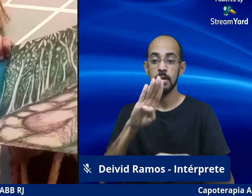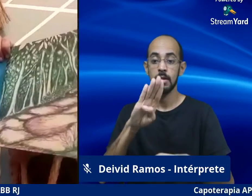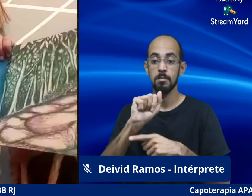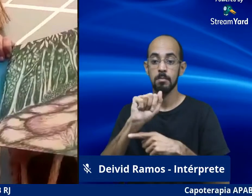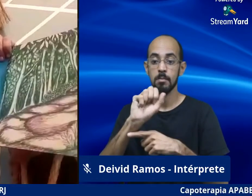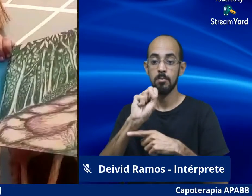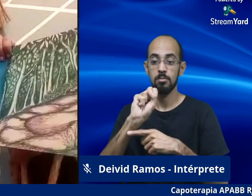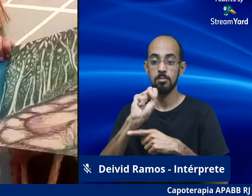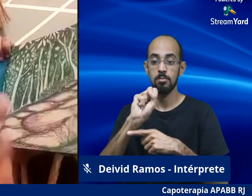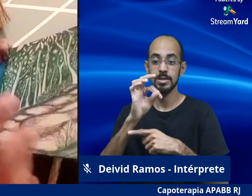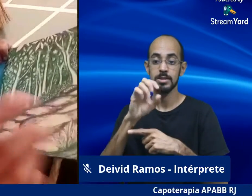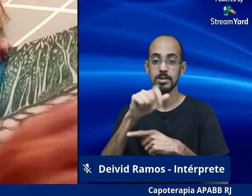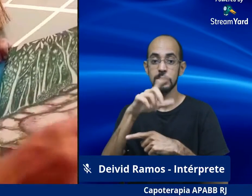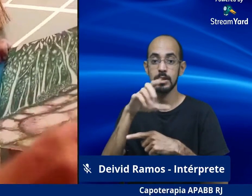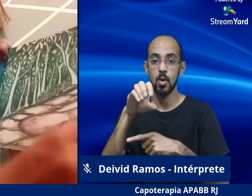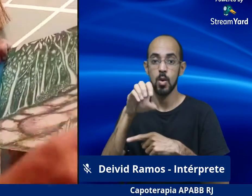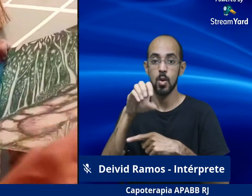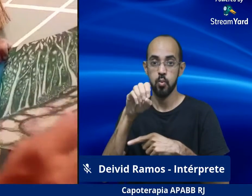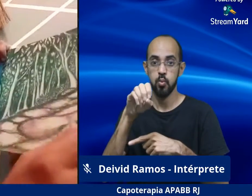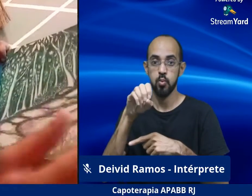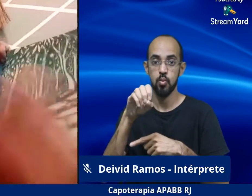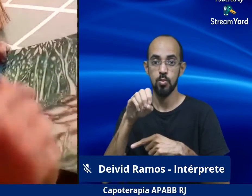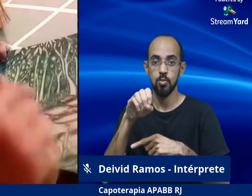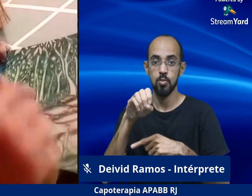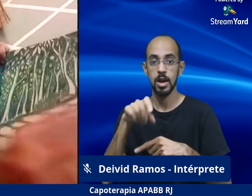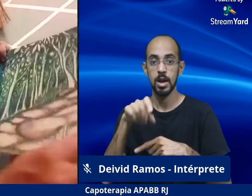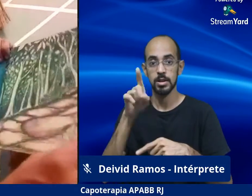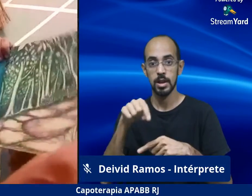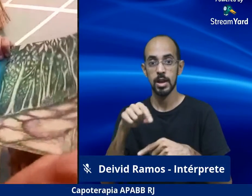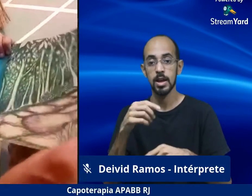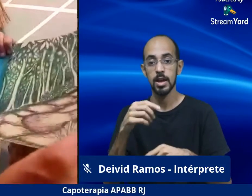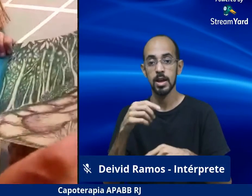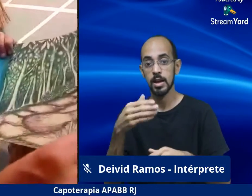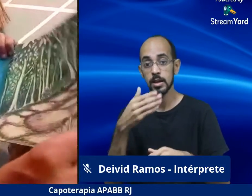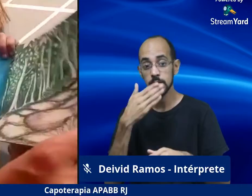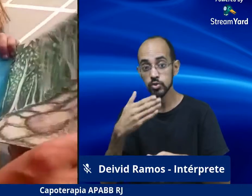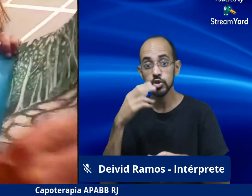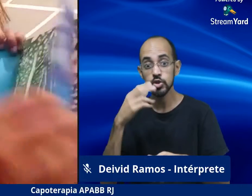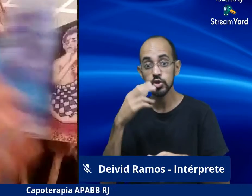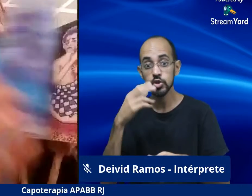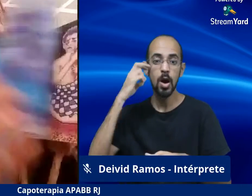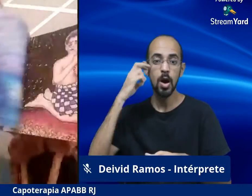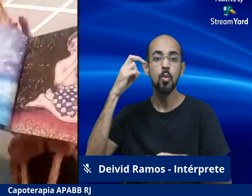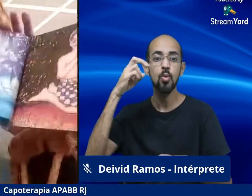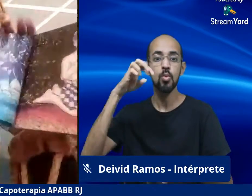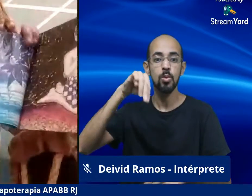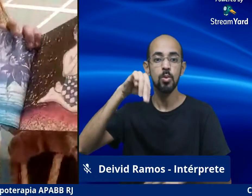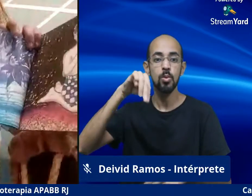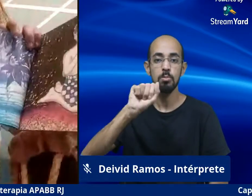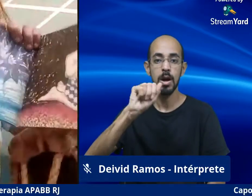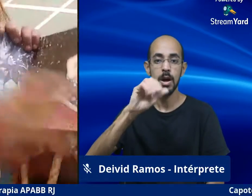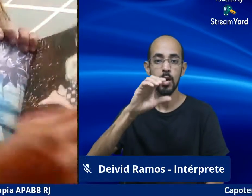dois facões, no ritmo da musicalidade que depois eu vou mostrar para vocês.